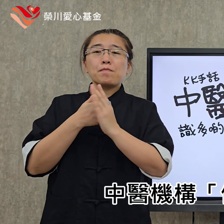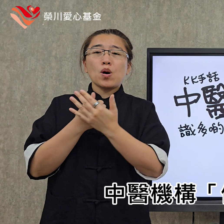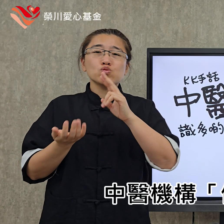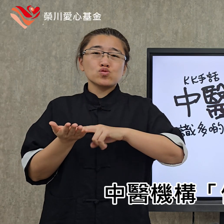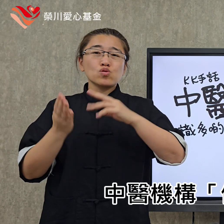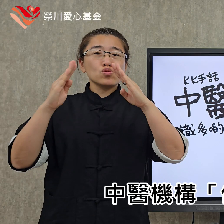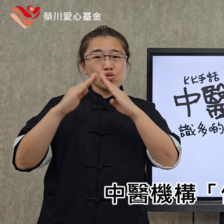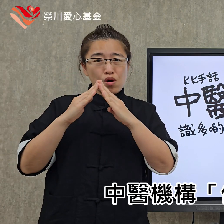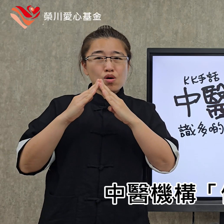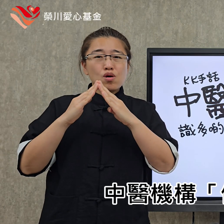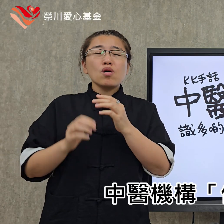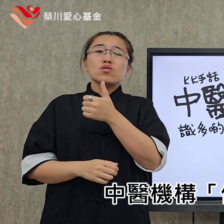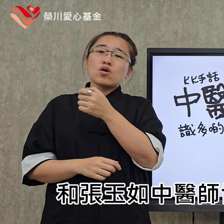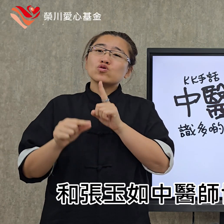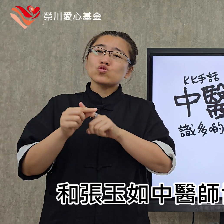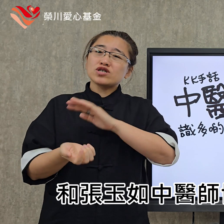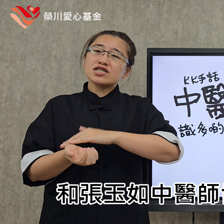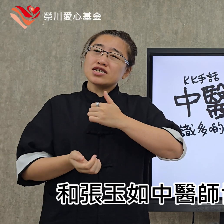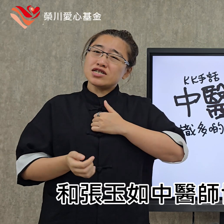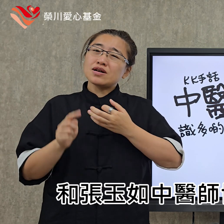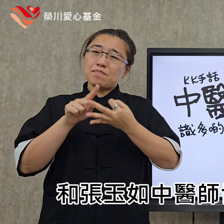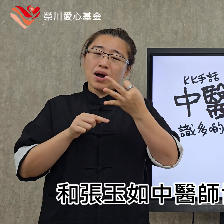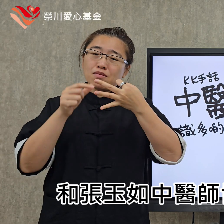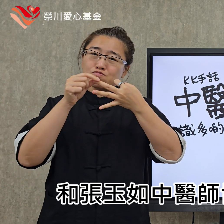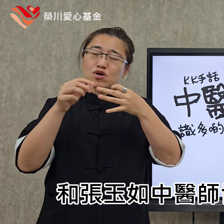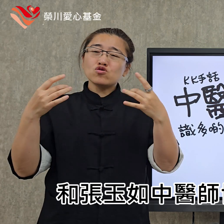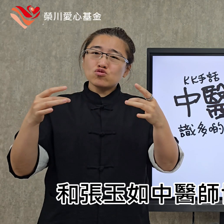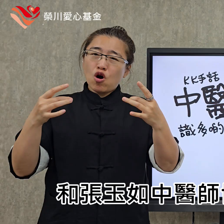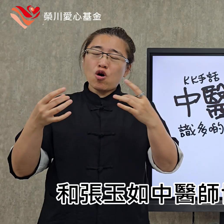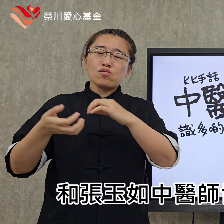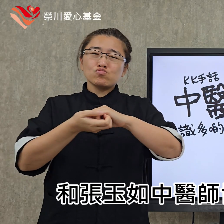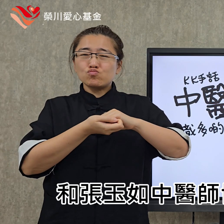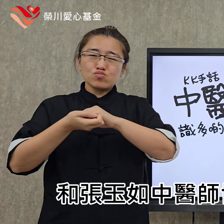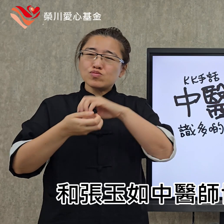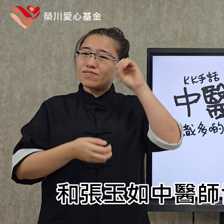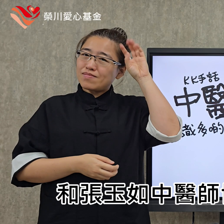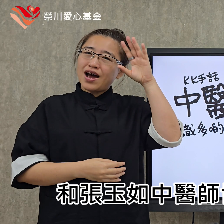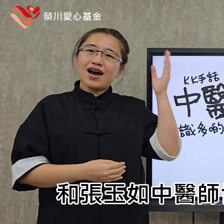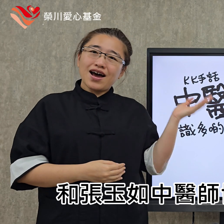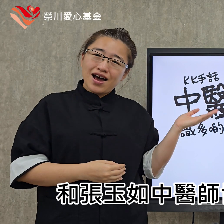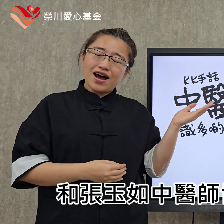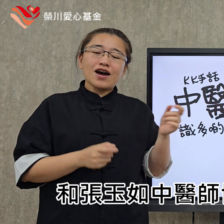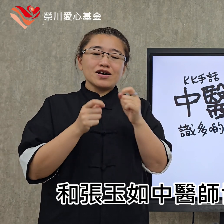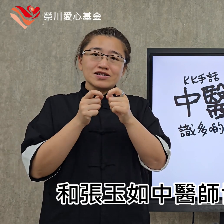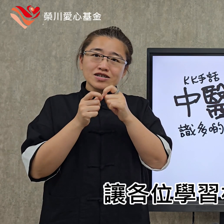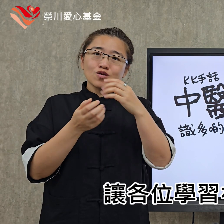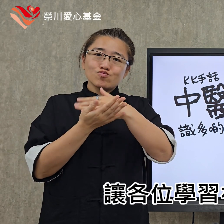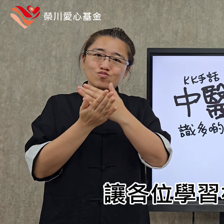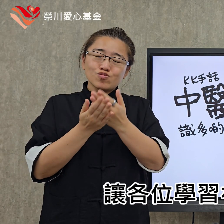順堂，同埋張玉如中醫師協助製作呢條片，等各位學習